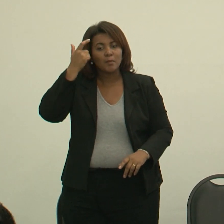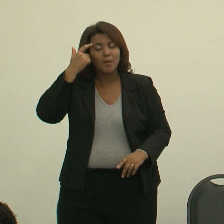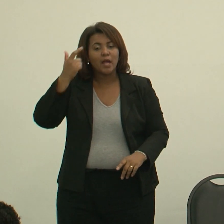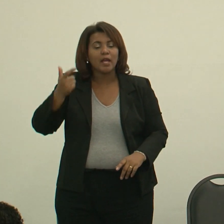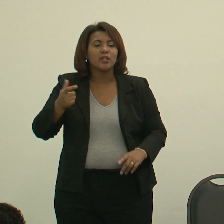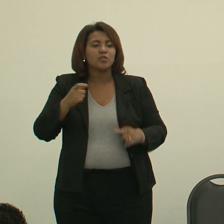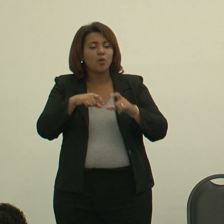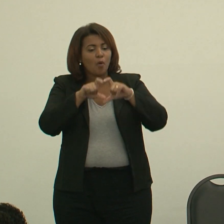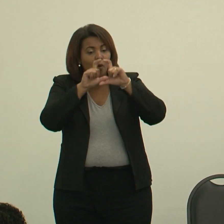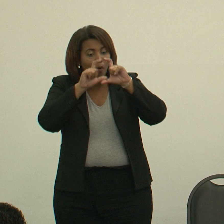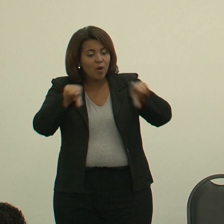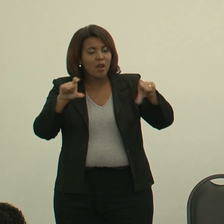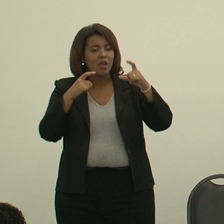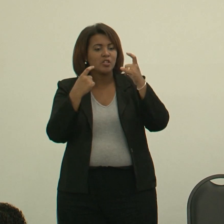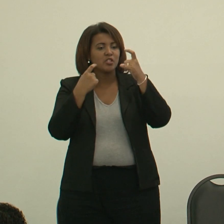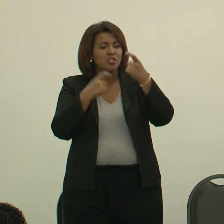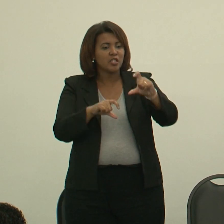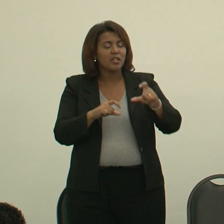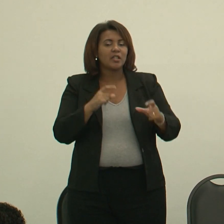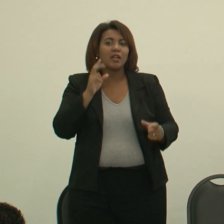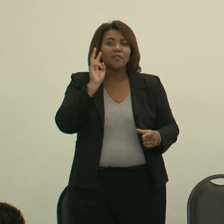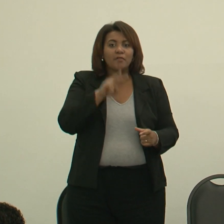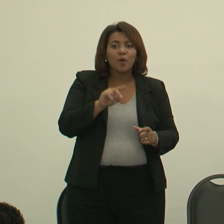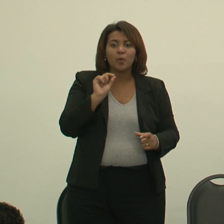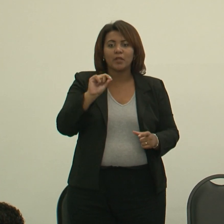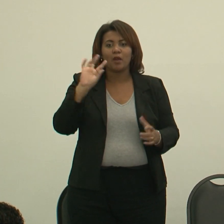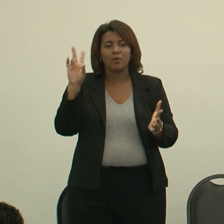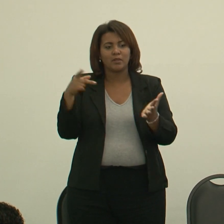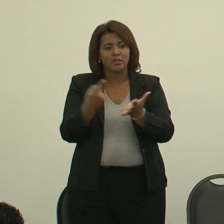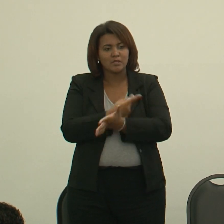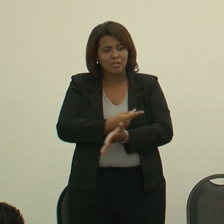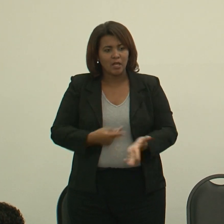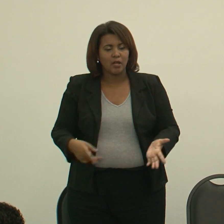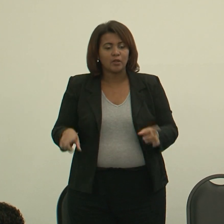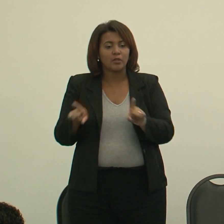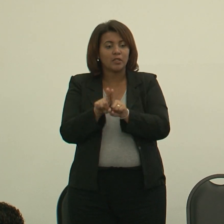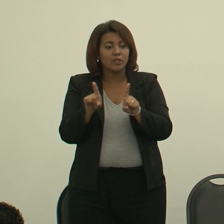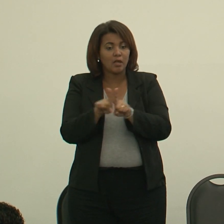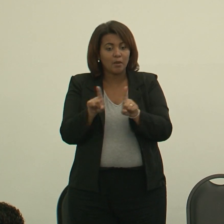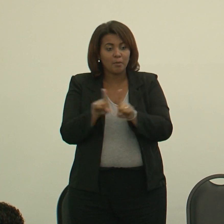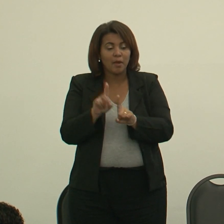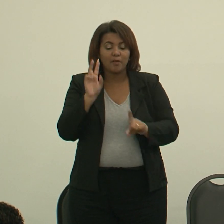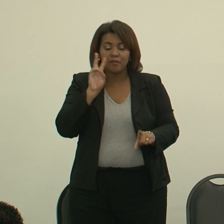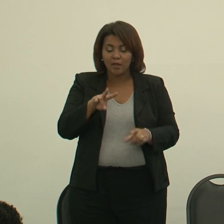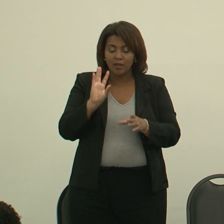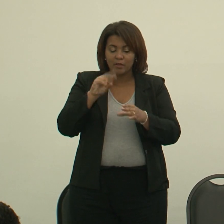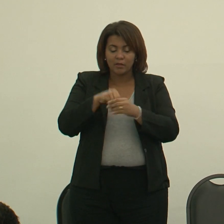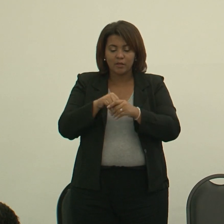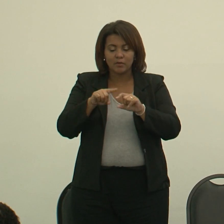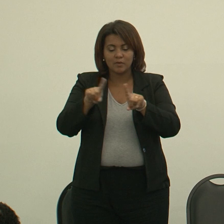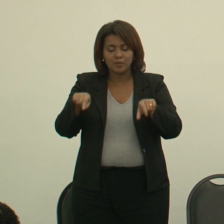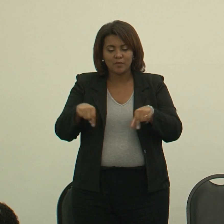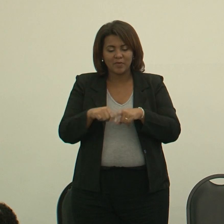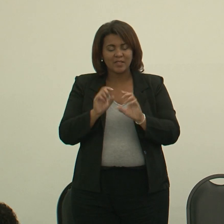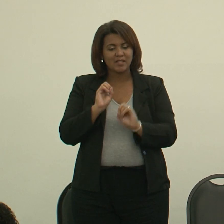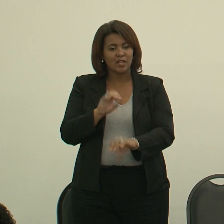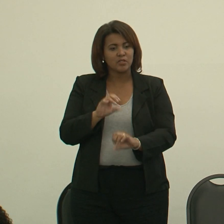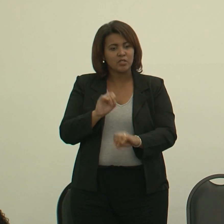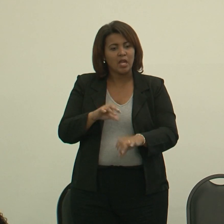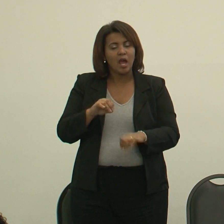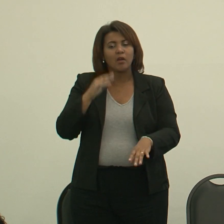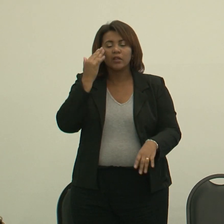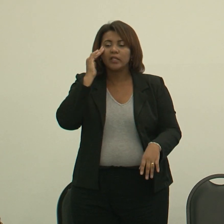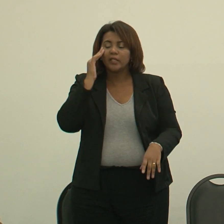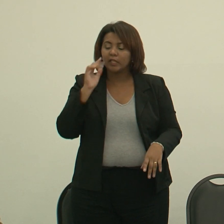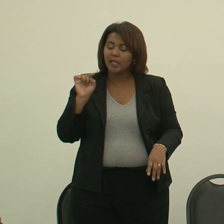do That Deaf Guy e ver o que está acontecendo ali. E também ver os fenômenos que acontecem na nossa sala de aula e entender até que ponto um aluno